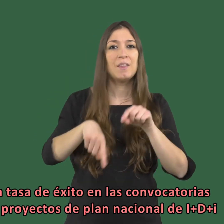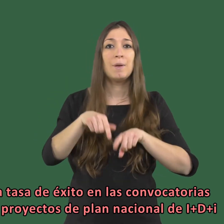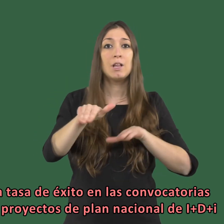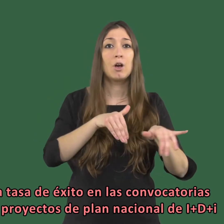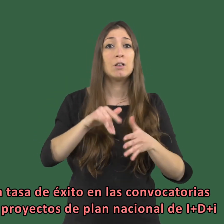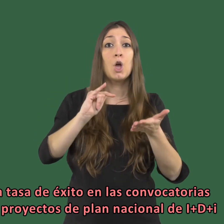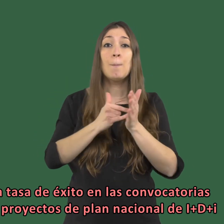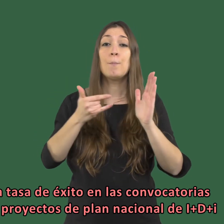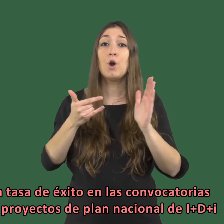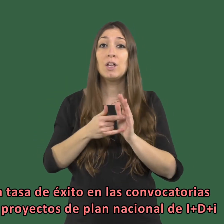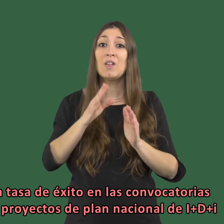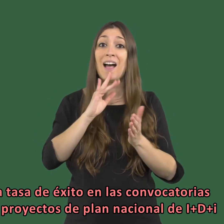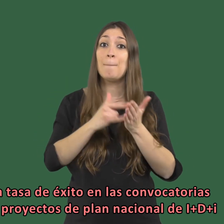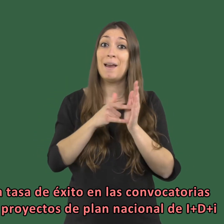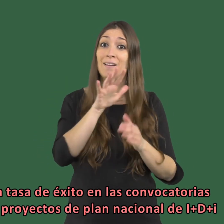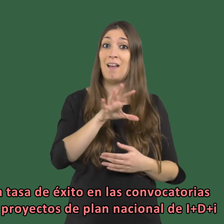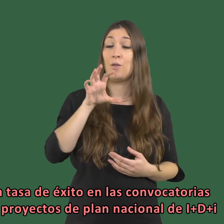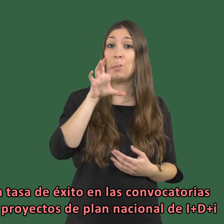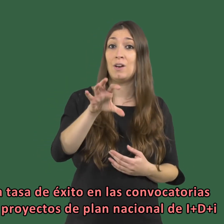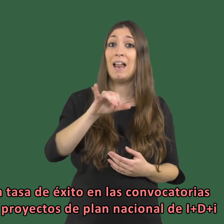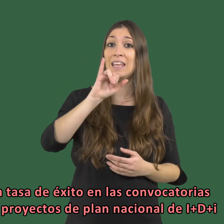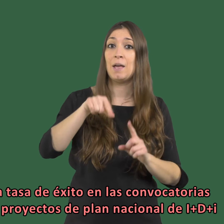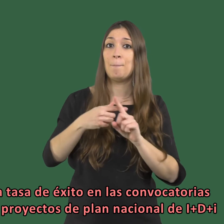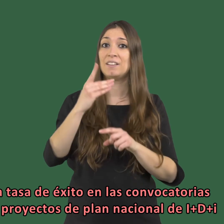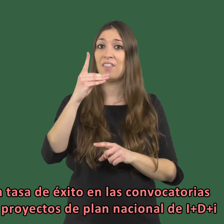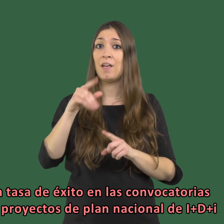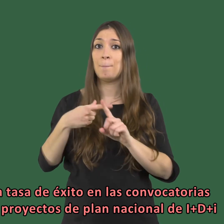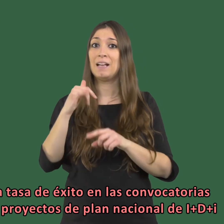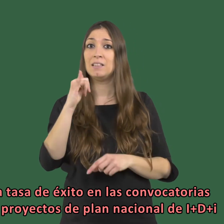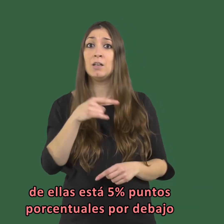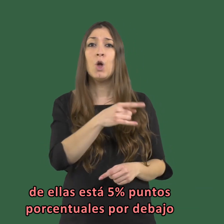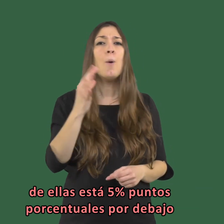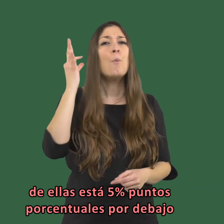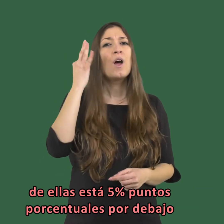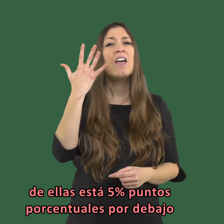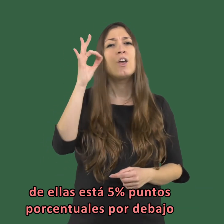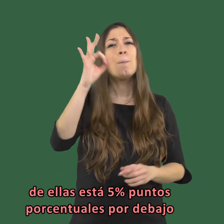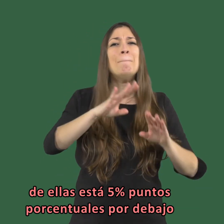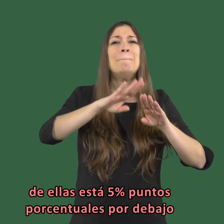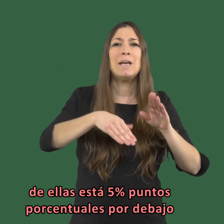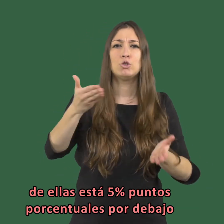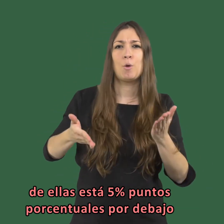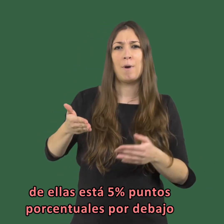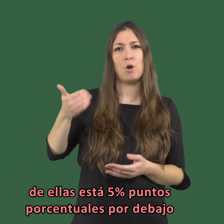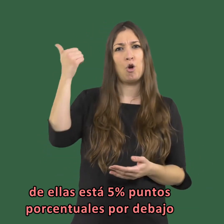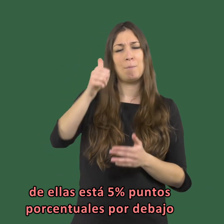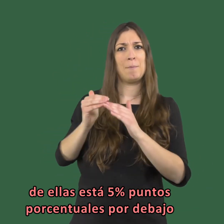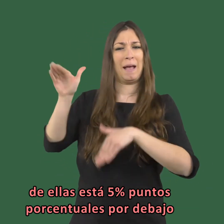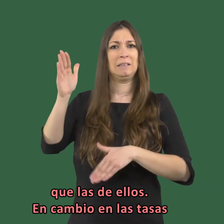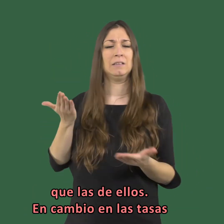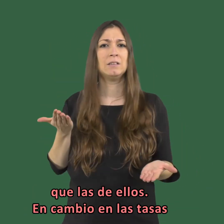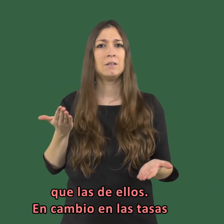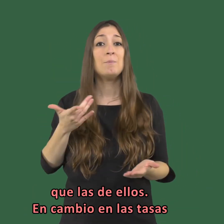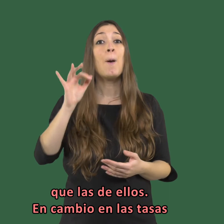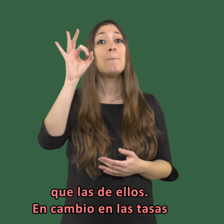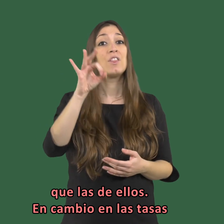las convocatorias de proyectos del Plan Nacional de proyectos de I+D+I, de ellas está 5 puntos porcentuales por debajo que la de ellos.